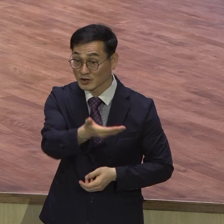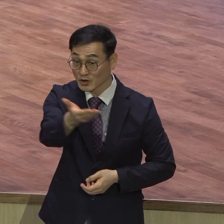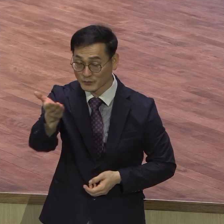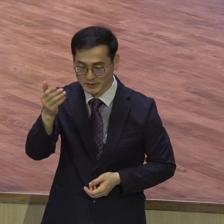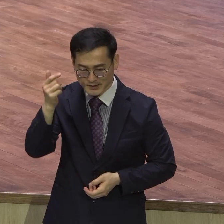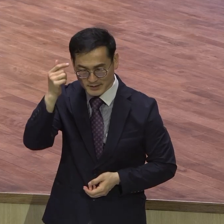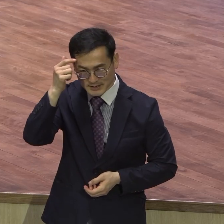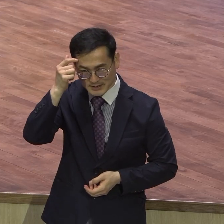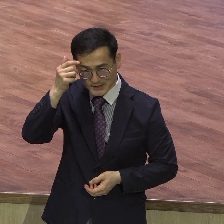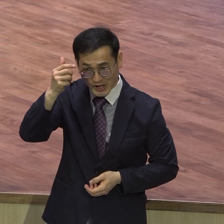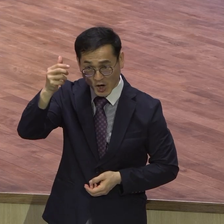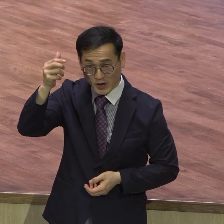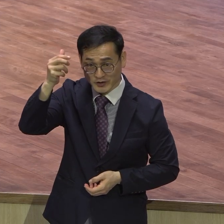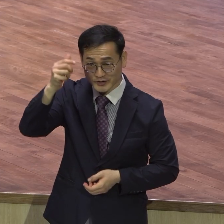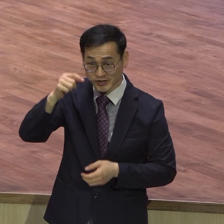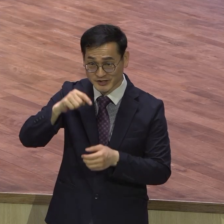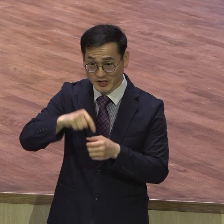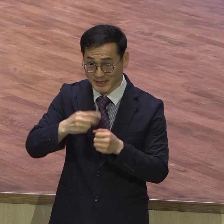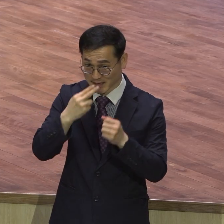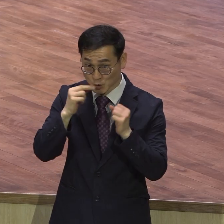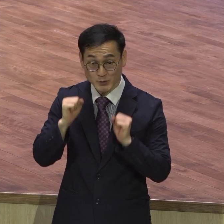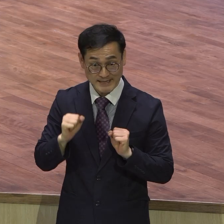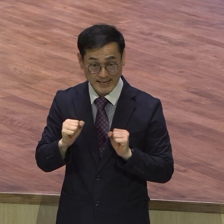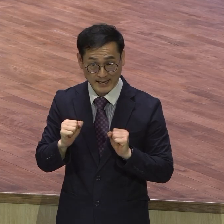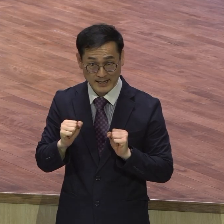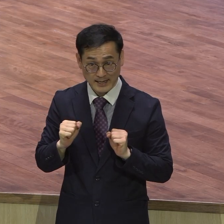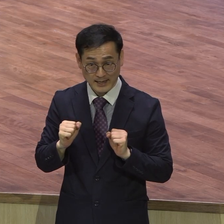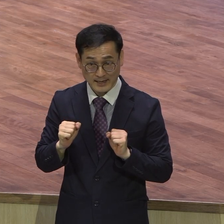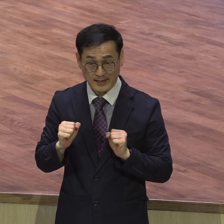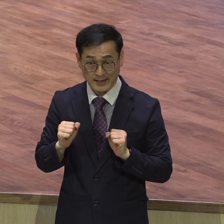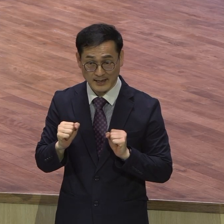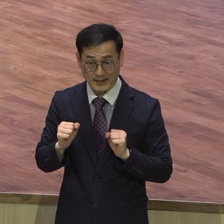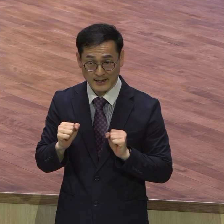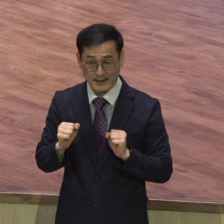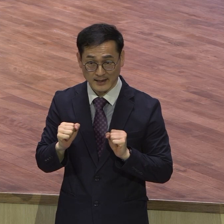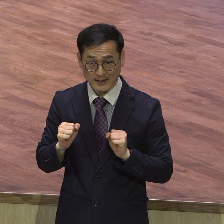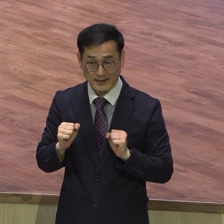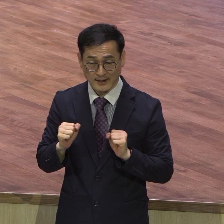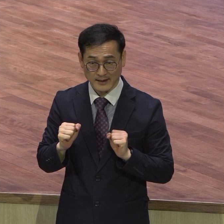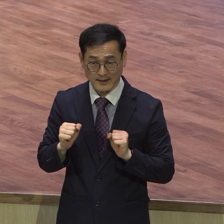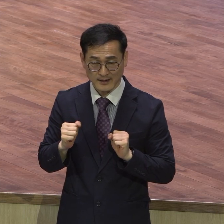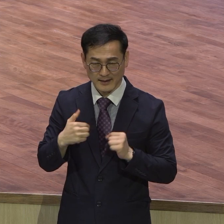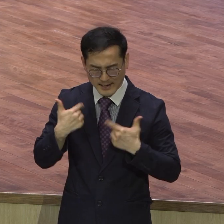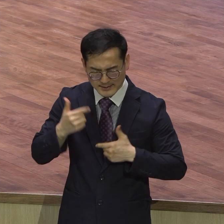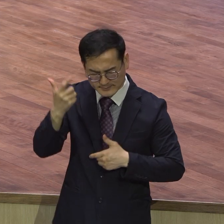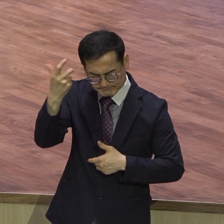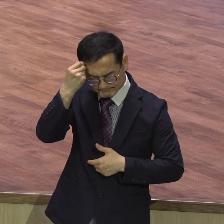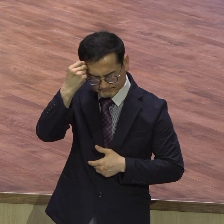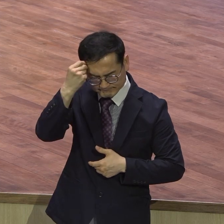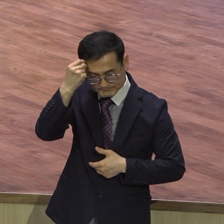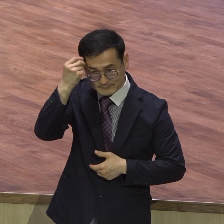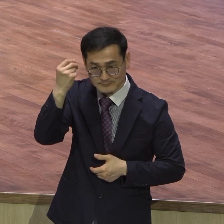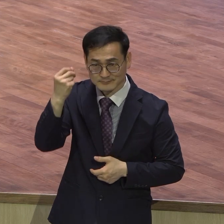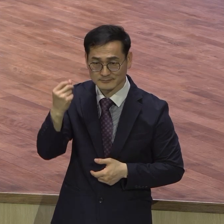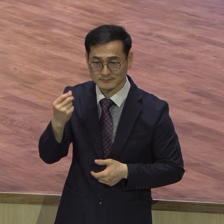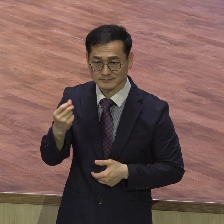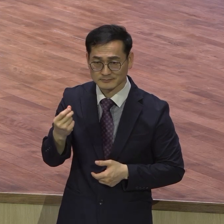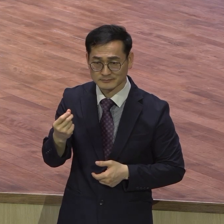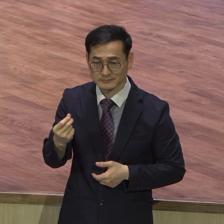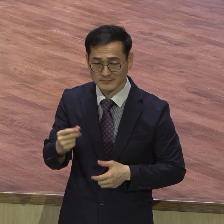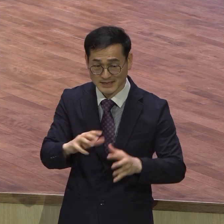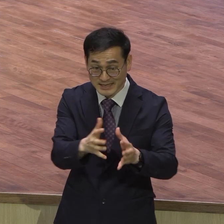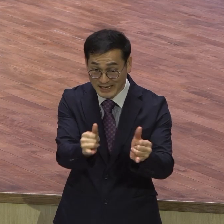존재감을 다 가지고 해야 돼요. 그러니까 노는 게 다르죠. 이 불신자들하고 다르죠. 노는 게